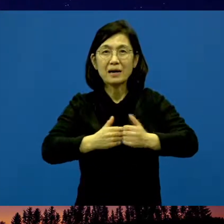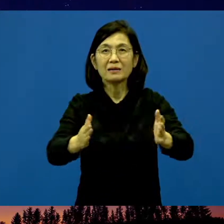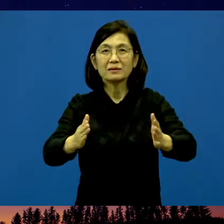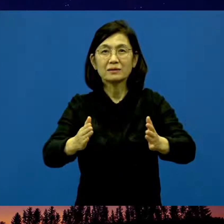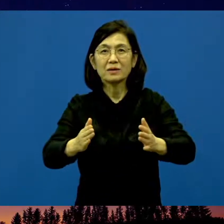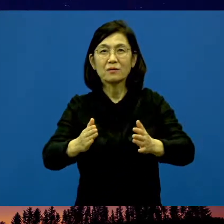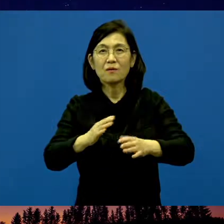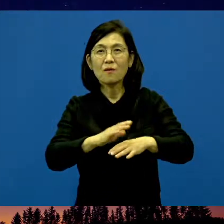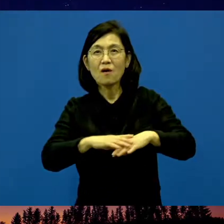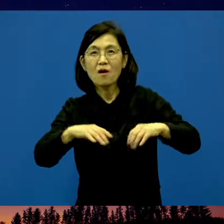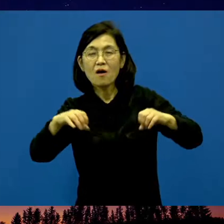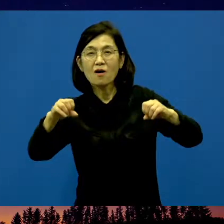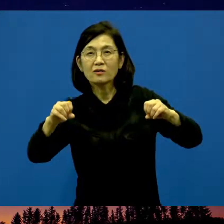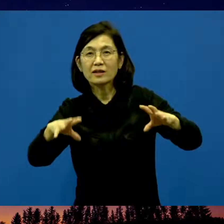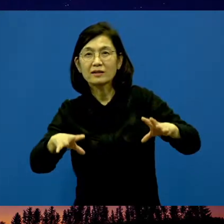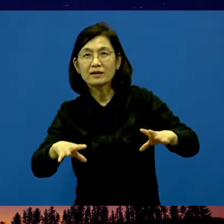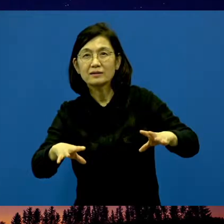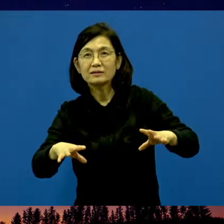자신을 연단하라.